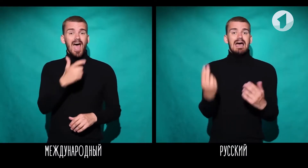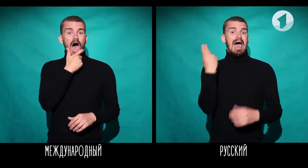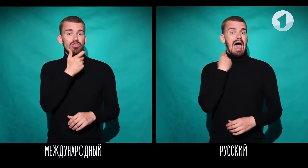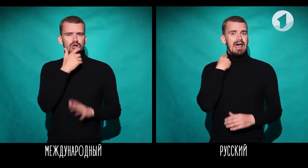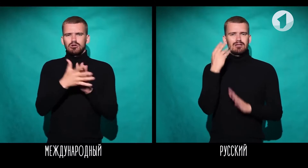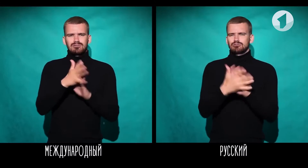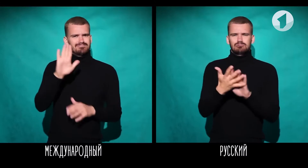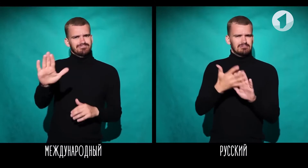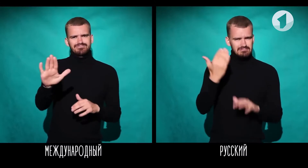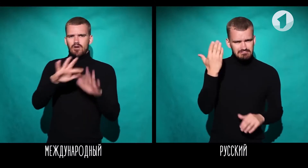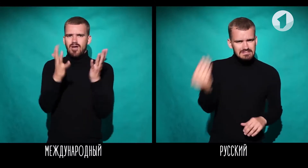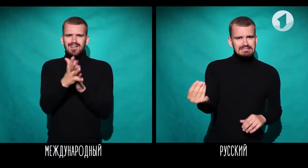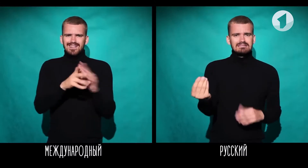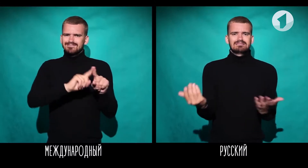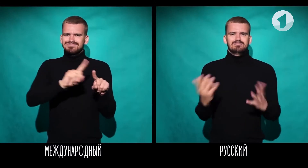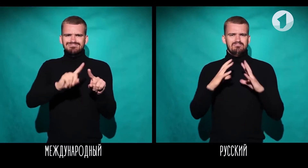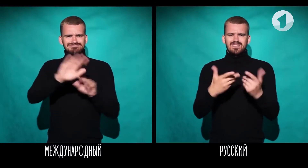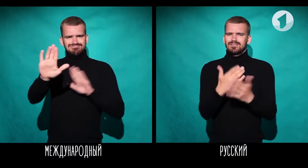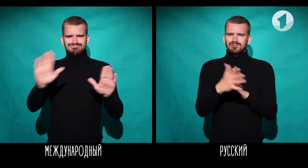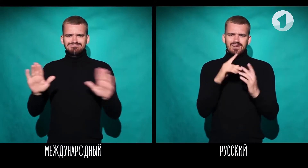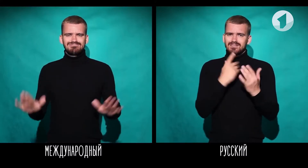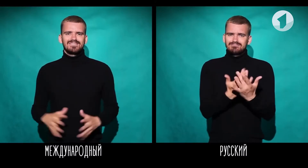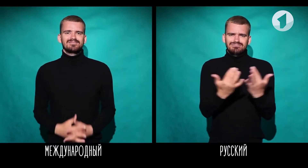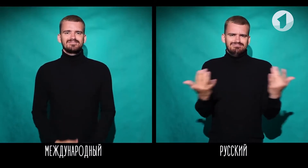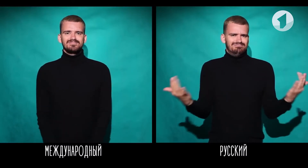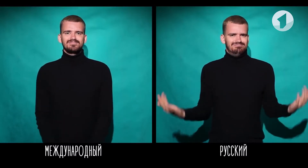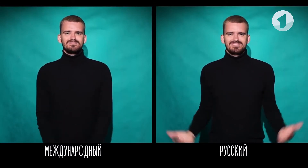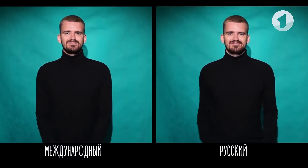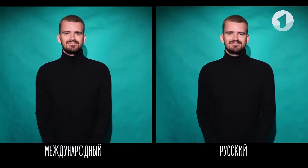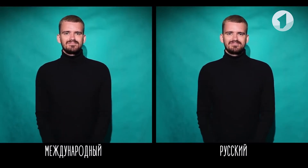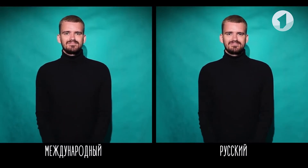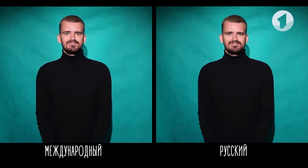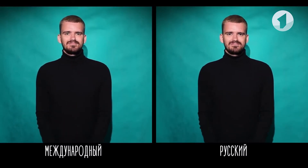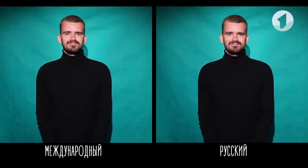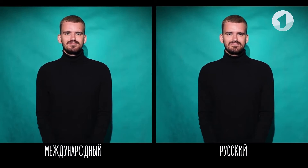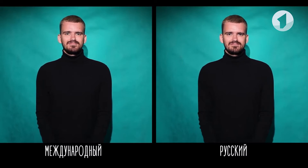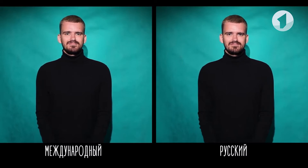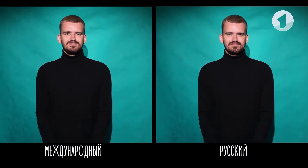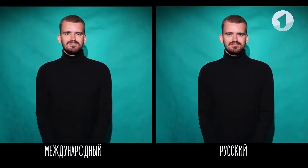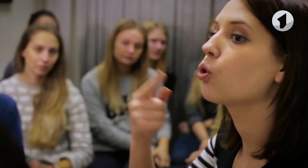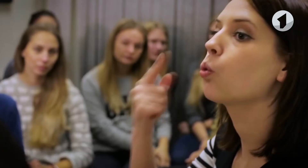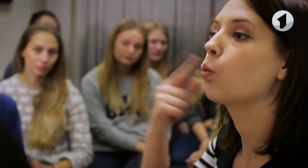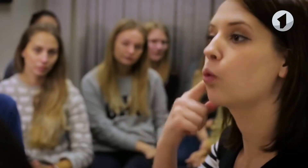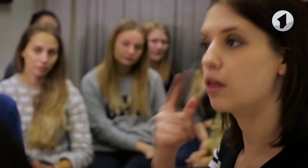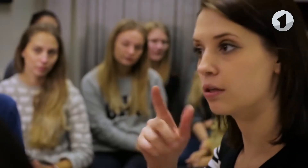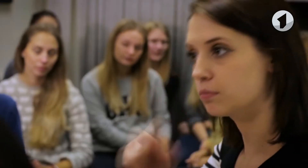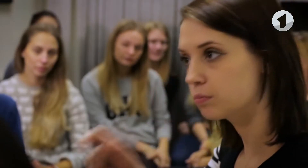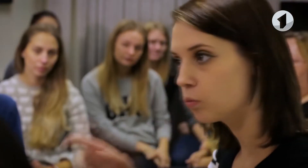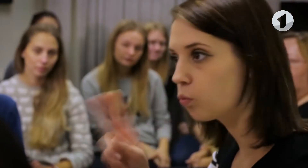как эсперанто для глухих. Своеобразная система знаков, помогающая глухим иностранцам понимать друг друга. Хорошо, ну а как же изучить